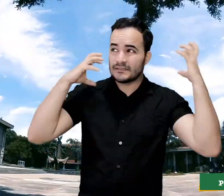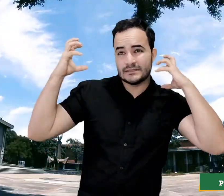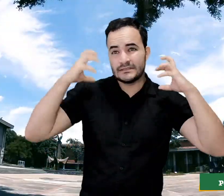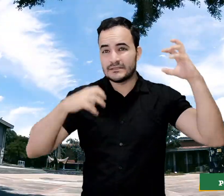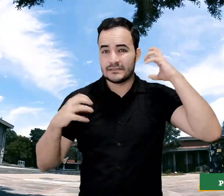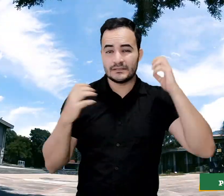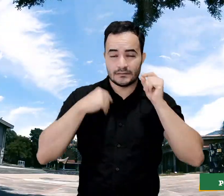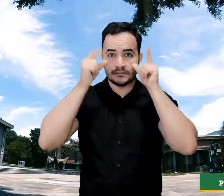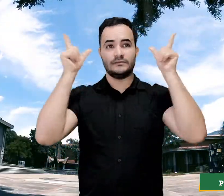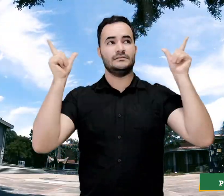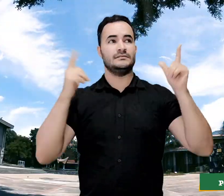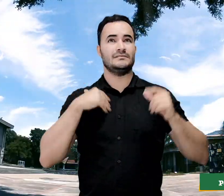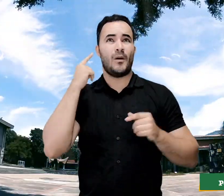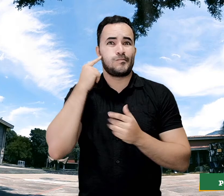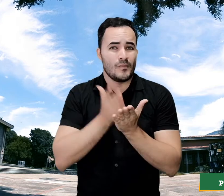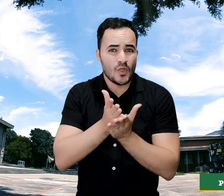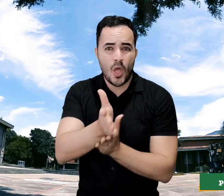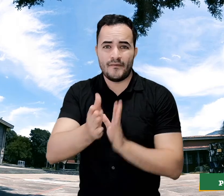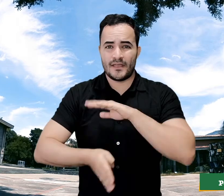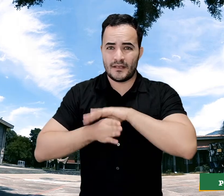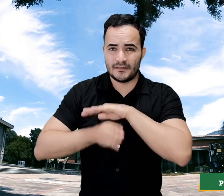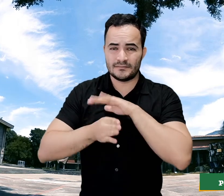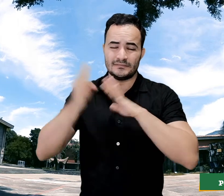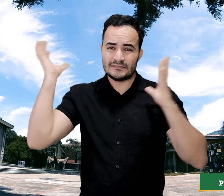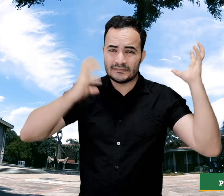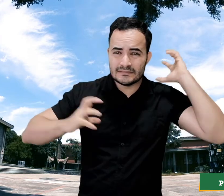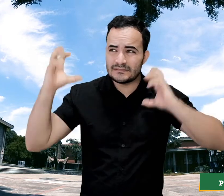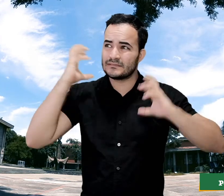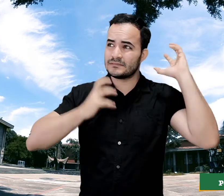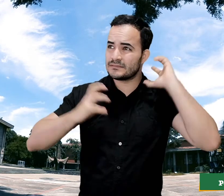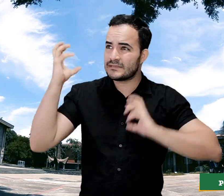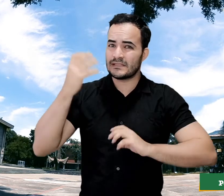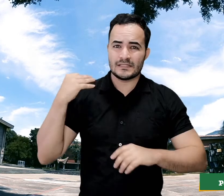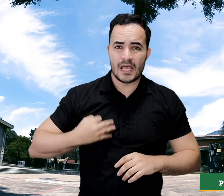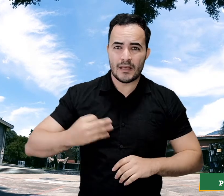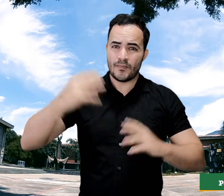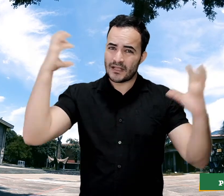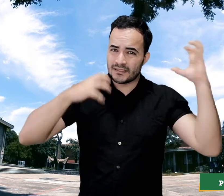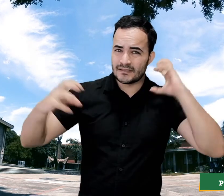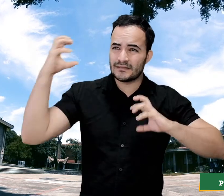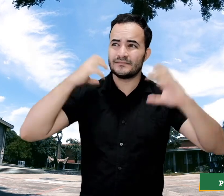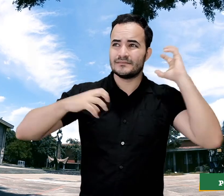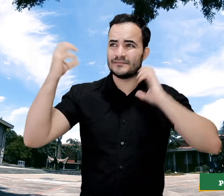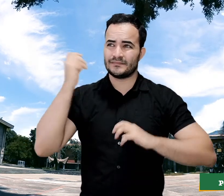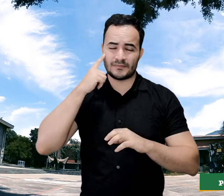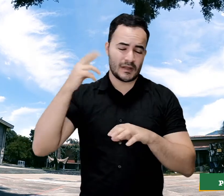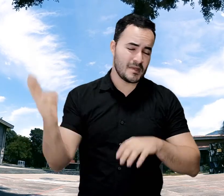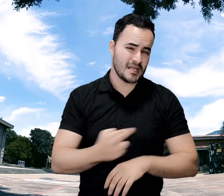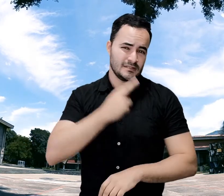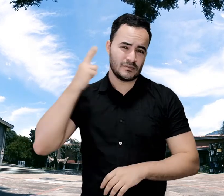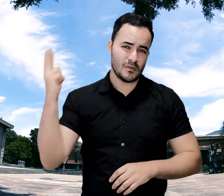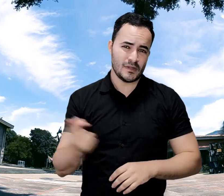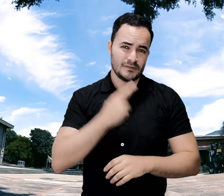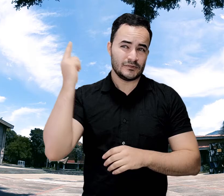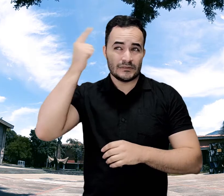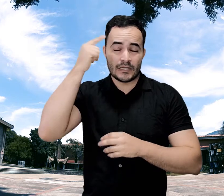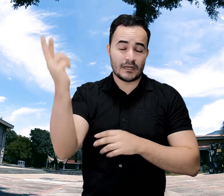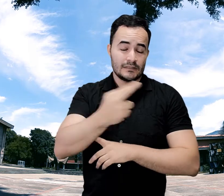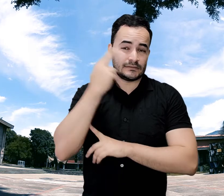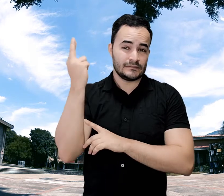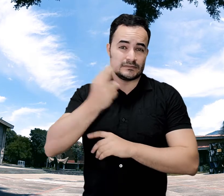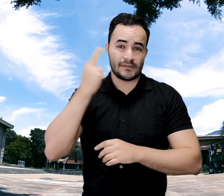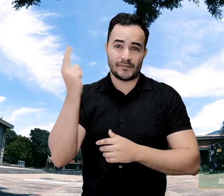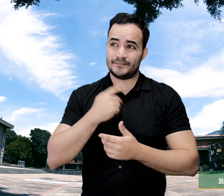para escucharlas, sin cesar, repetitivamente, a toda voz. Un disco rayado en tu memoria puede ser